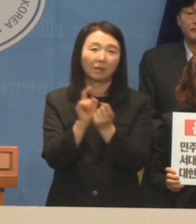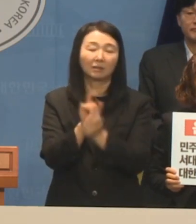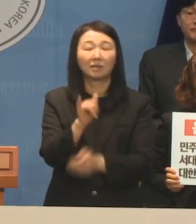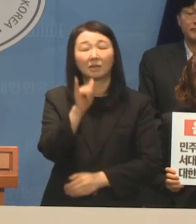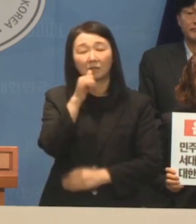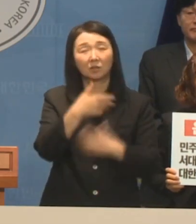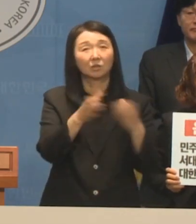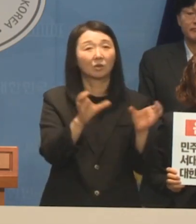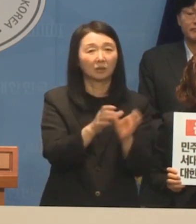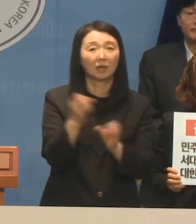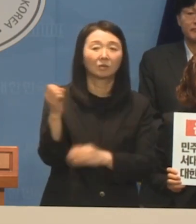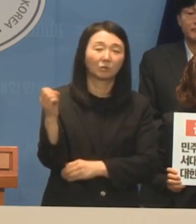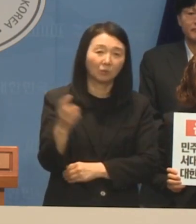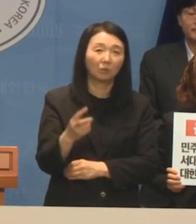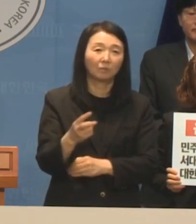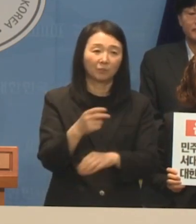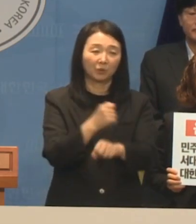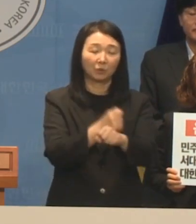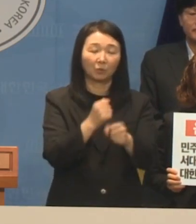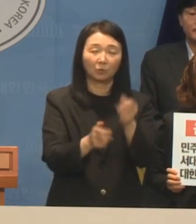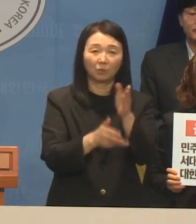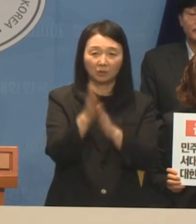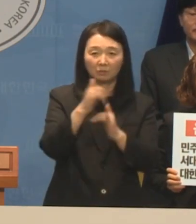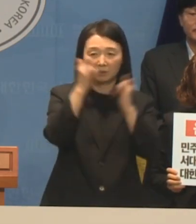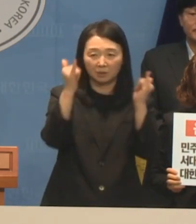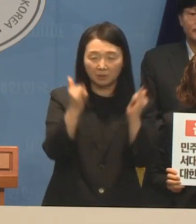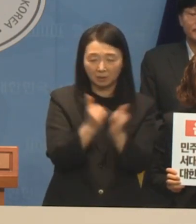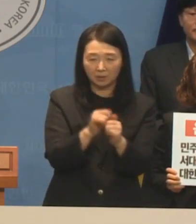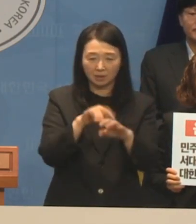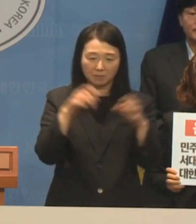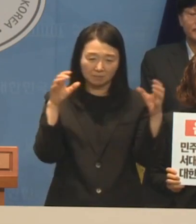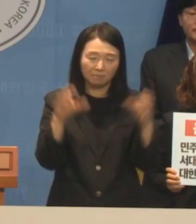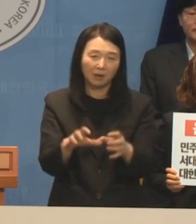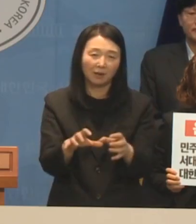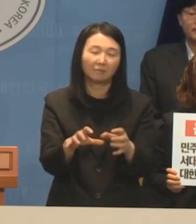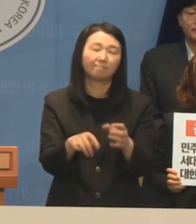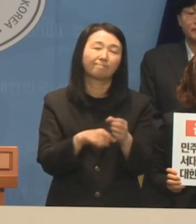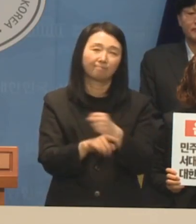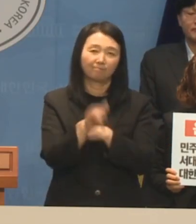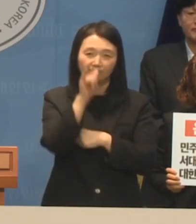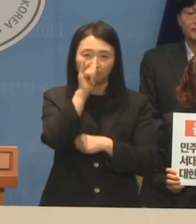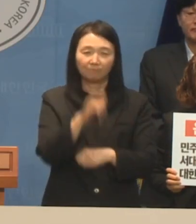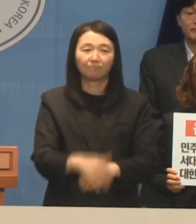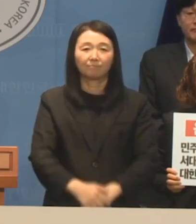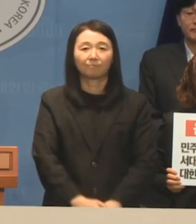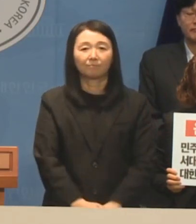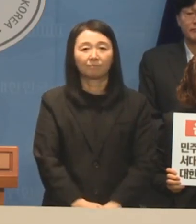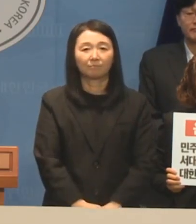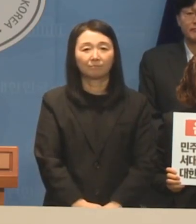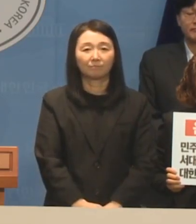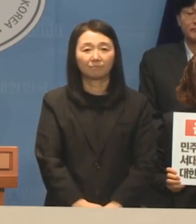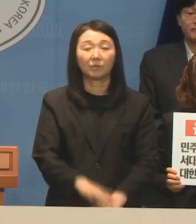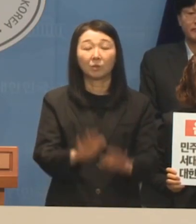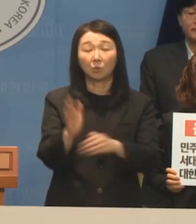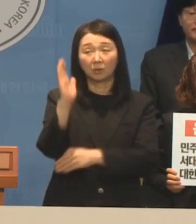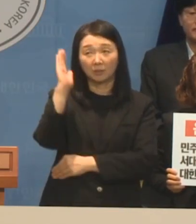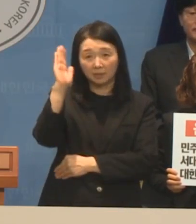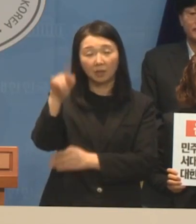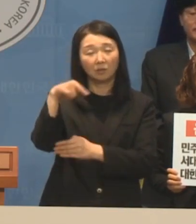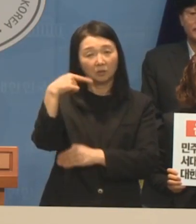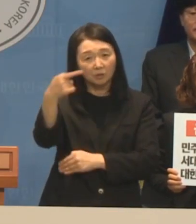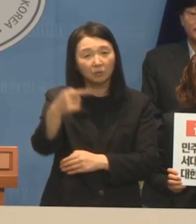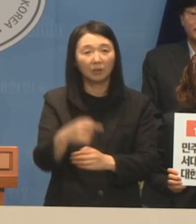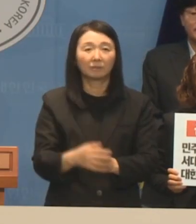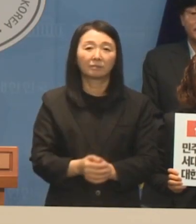있는 정당과 그리고 노동시민사회단체가 함께 힘을 모았다는 것에 가장 큰 의미가 있다고 생각합니다. 오늘 이 기자회견